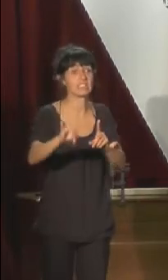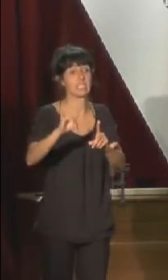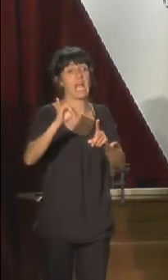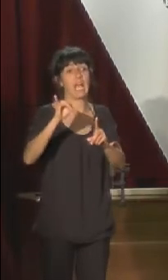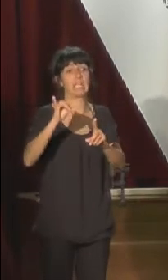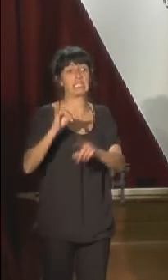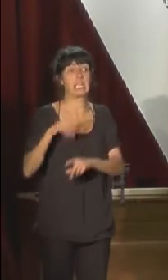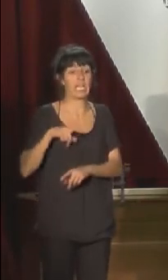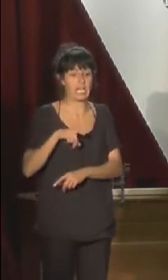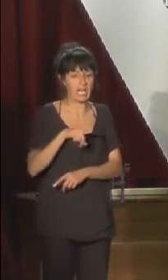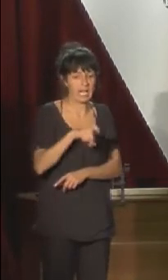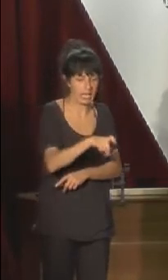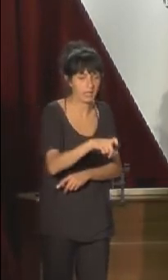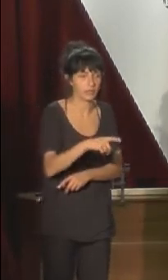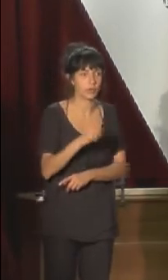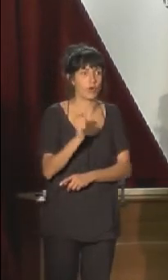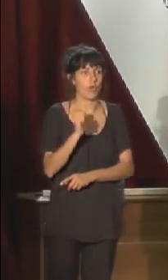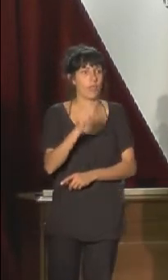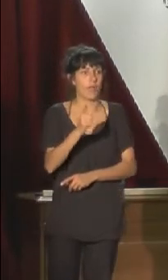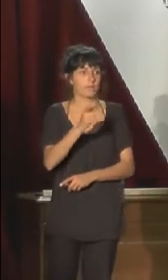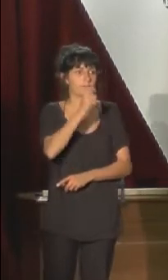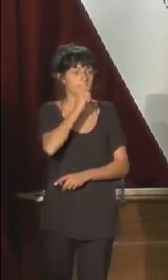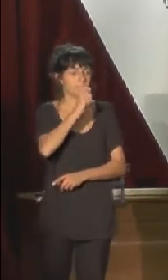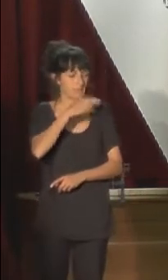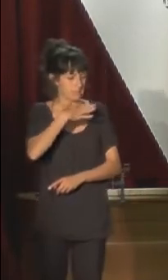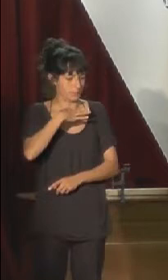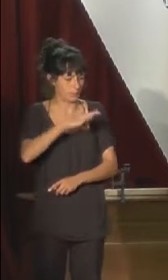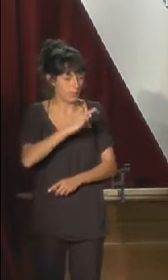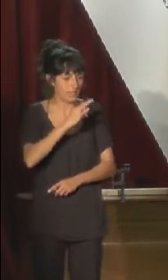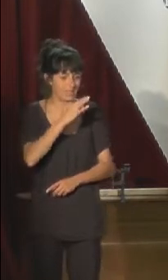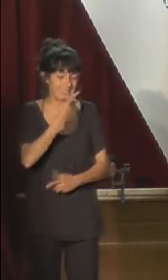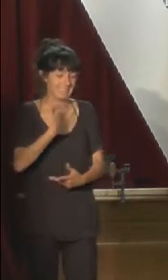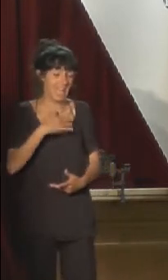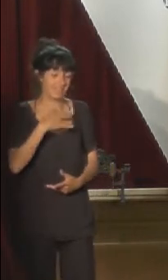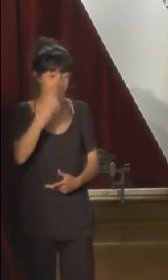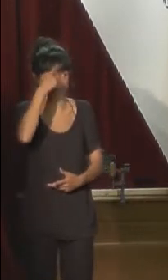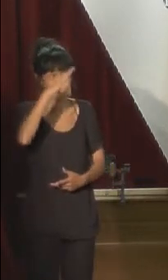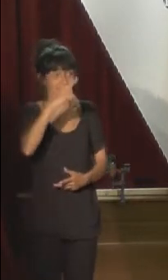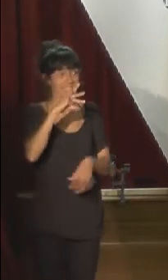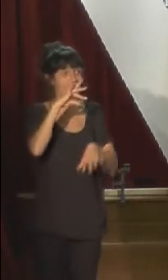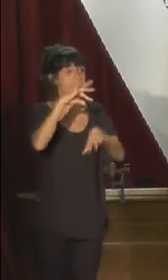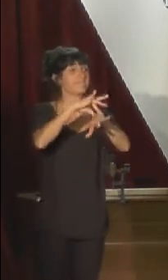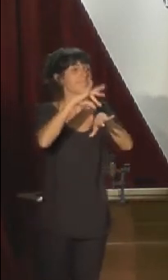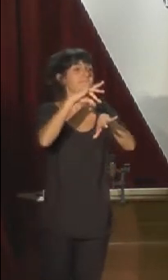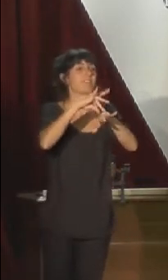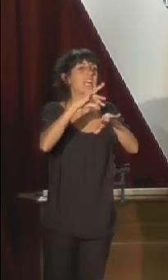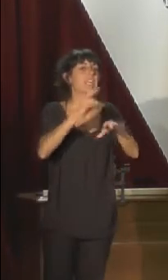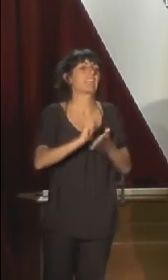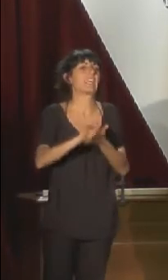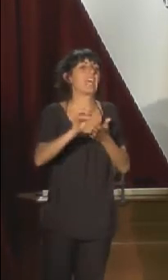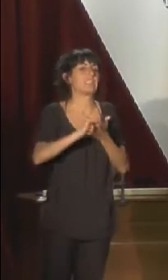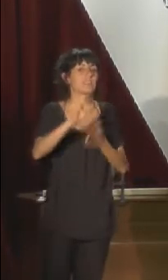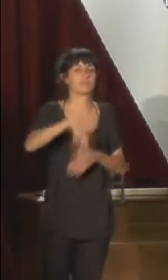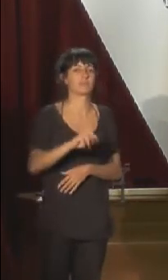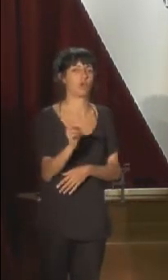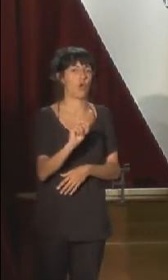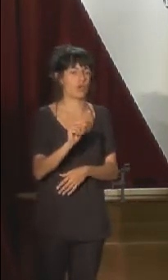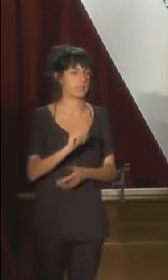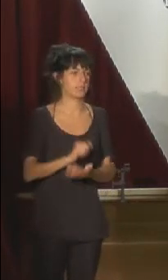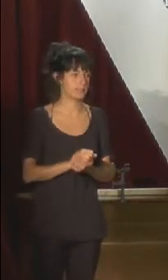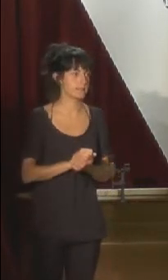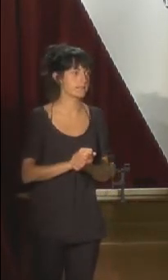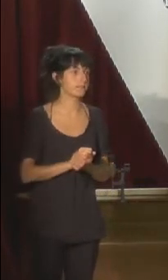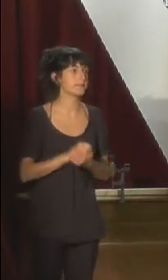están sufrindo recortes na sanidade pública, que xa non é universal, que xa non é gratuita, e que, polo tanto, pode aportar moitísimo